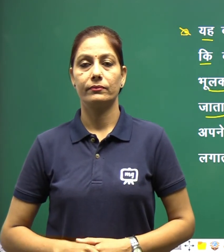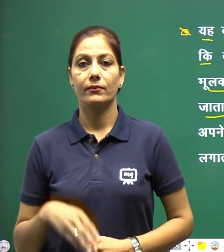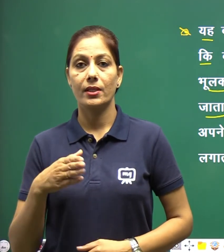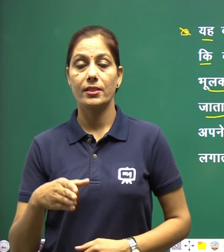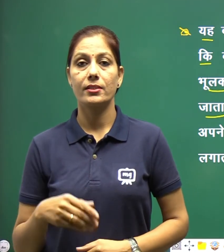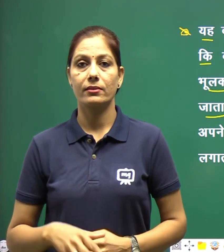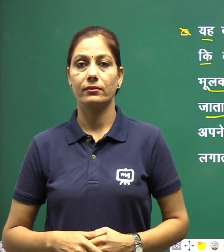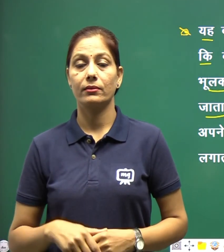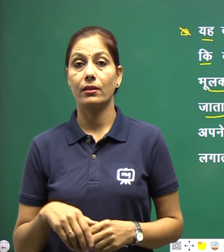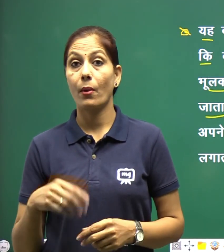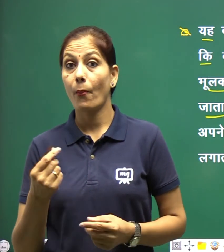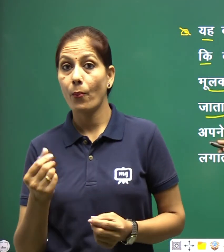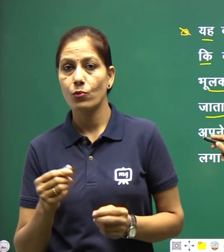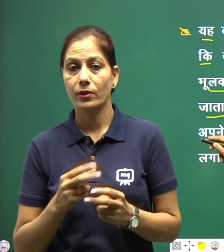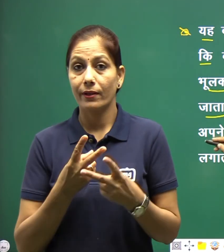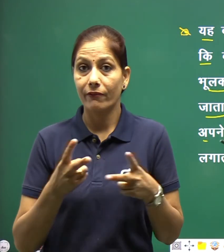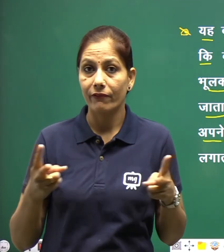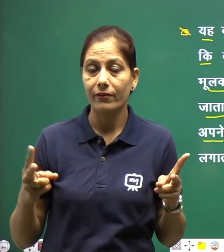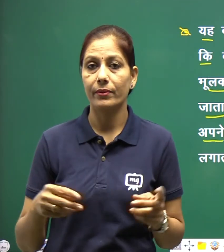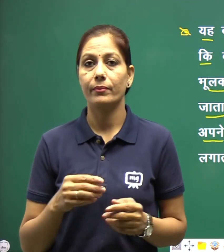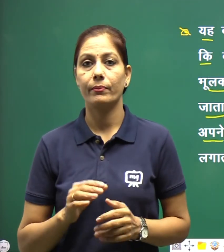इस माया से